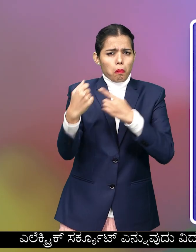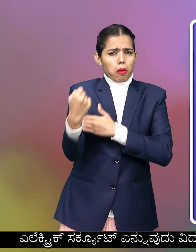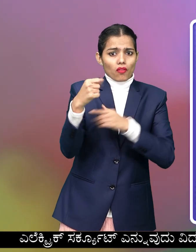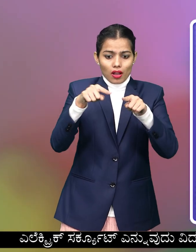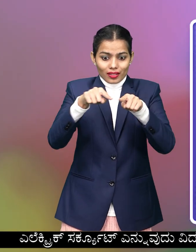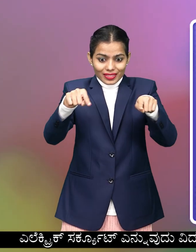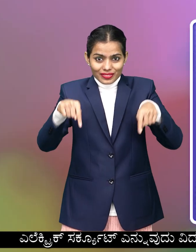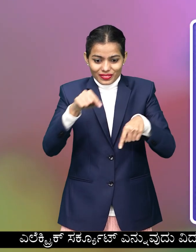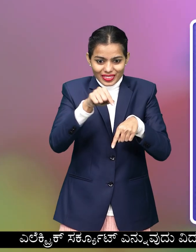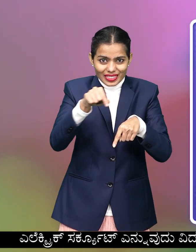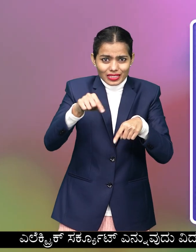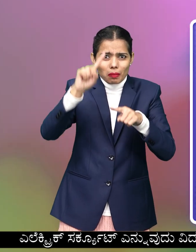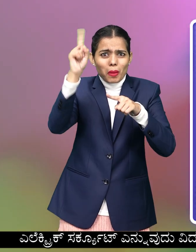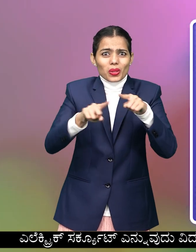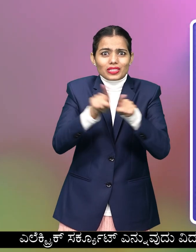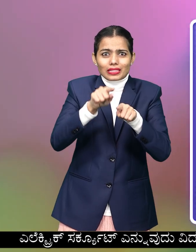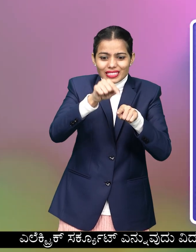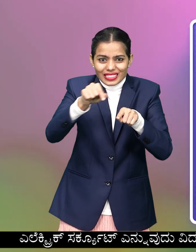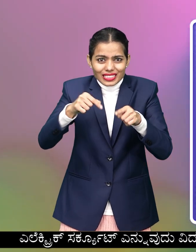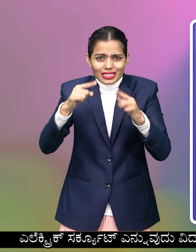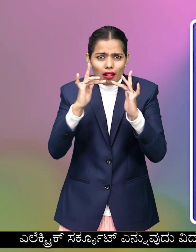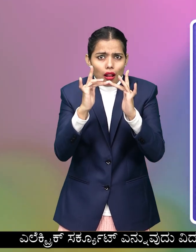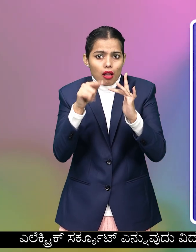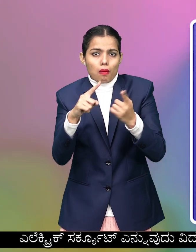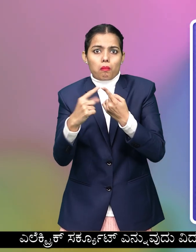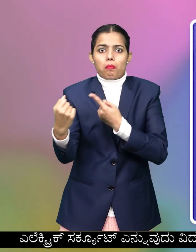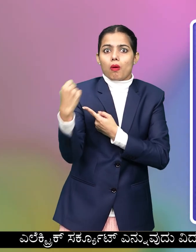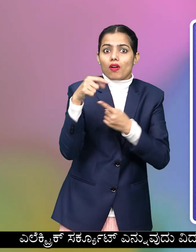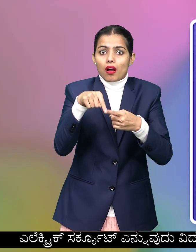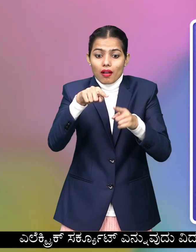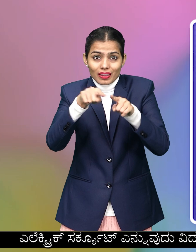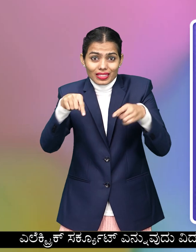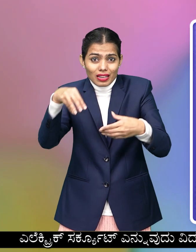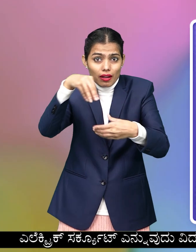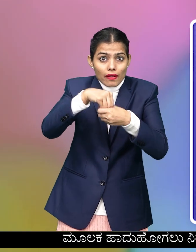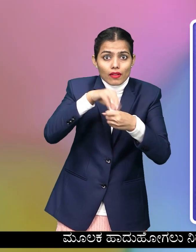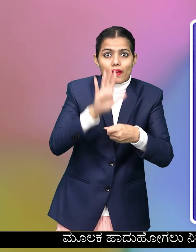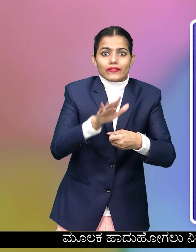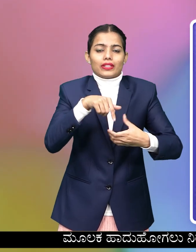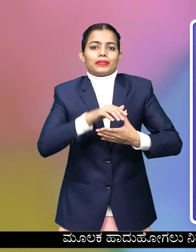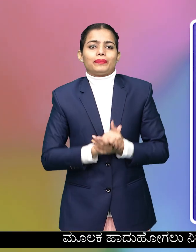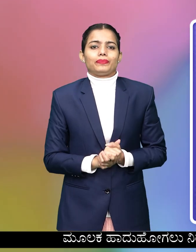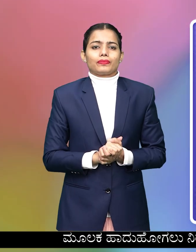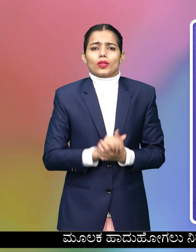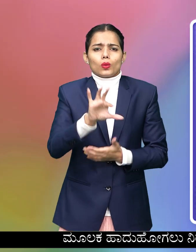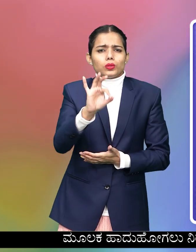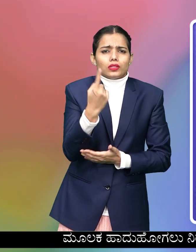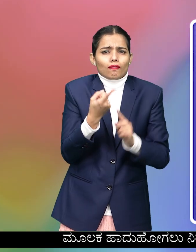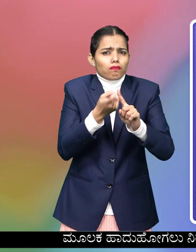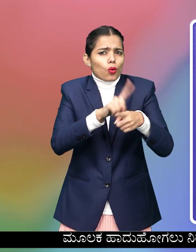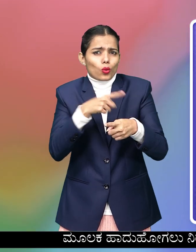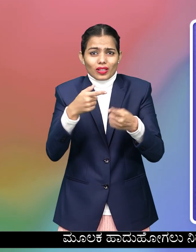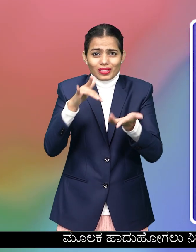ಎಲೆಕ್ಟ್ರಿಕ್ ಸರ್ಕ್ಯೂಟ್ ಎನ್ನುವುದು ವಿದ್ಯುತ್ ಘಟಕಗಳ ಜಾಲವಾಗಿದೆ. ಇದು ವಿದ್ಯುತ್ ಪ್ರವಾಹವು ಅದರ ಮೂಲಕ ಹಾದುಹೋಗಲು